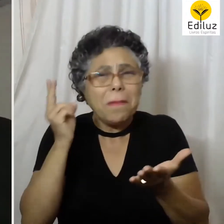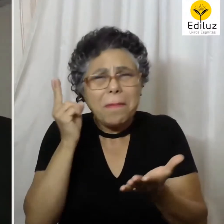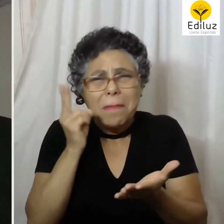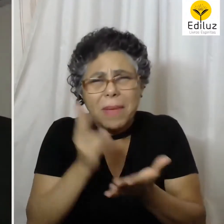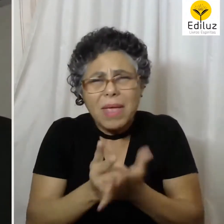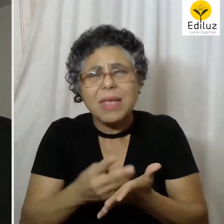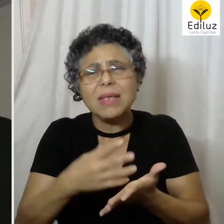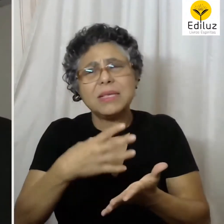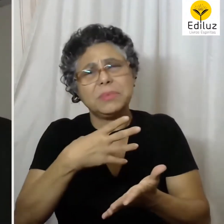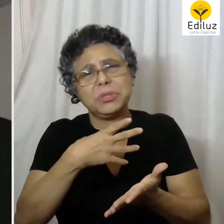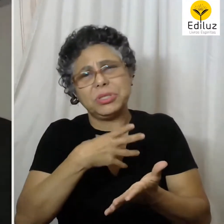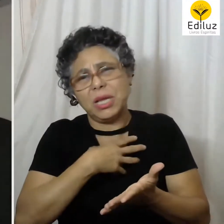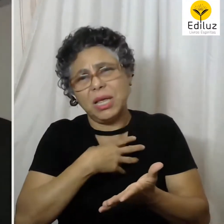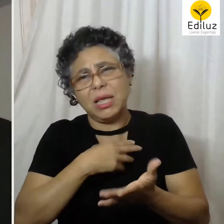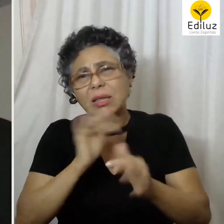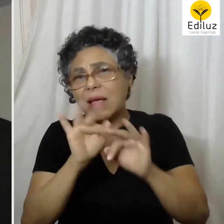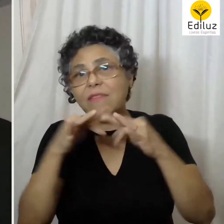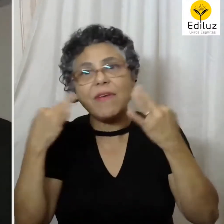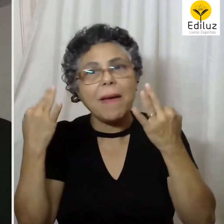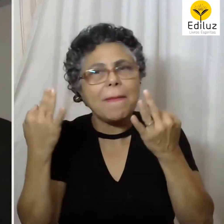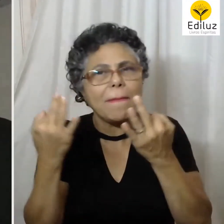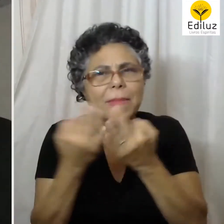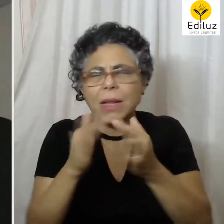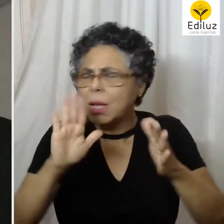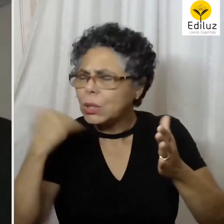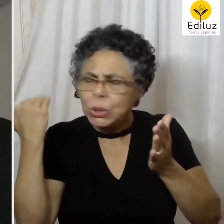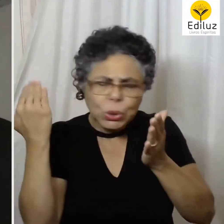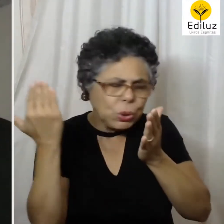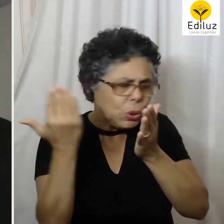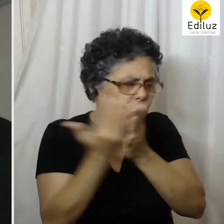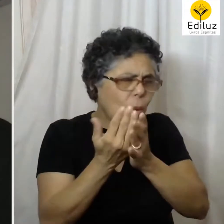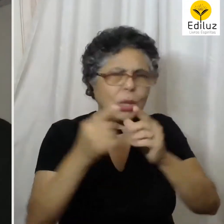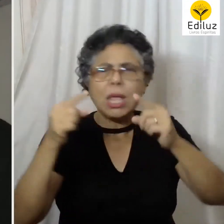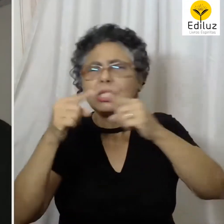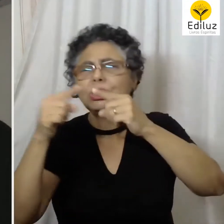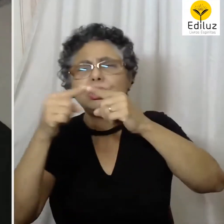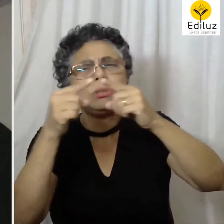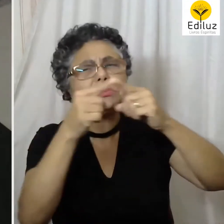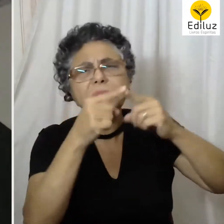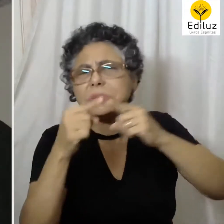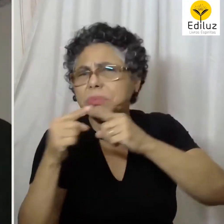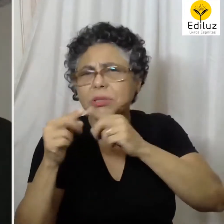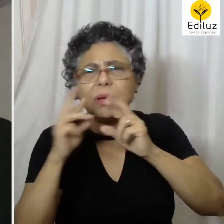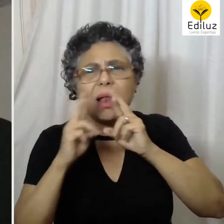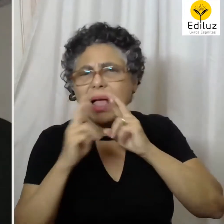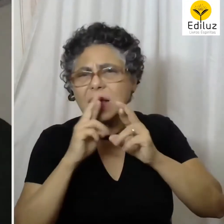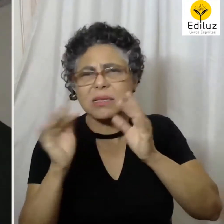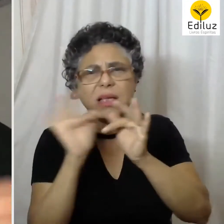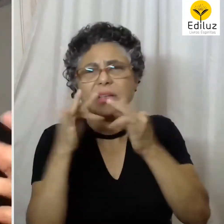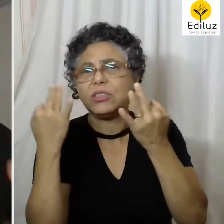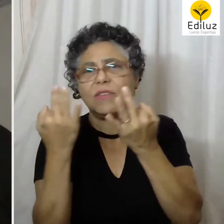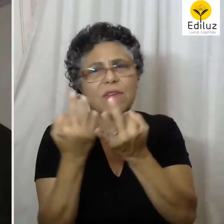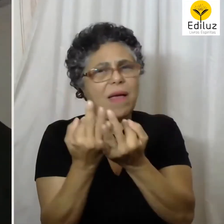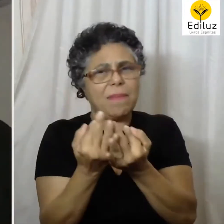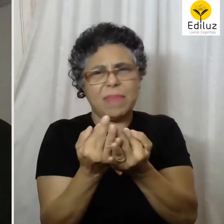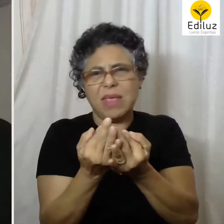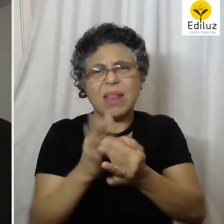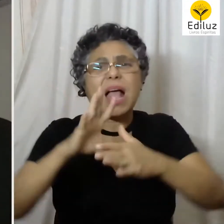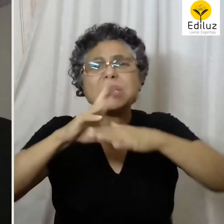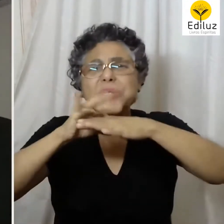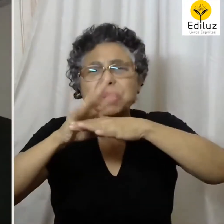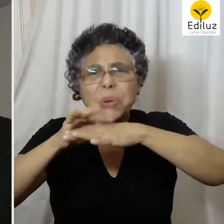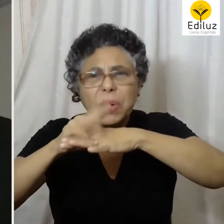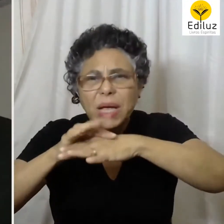as configurações familiares, todos os tipos de relação entre família, as